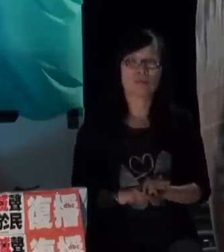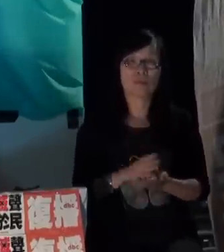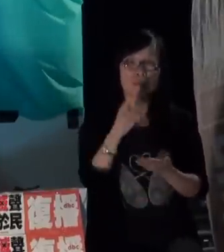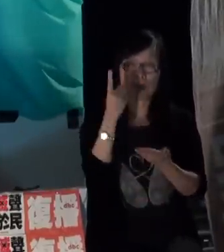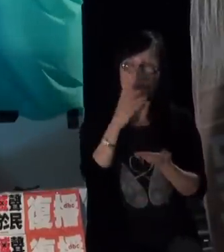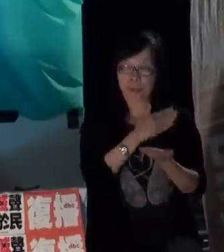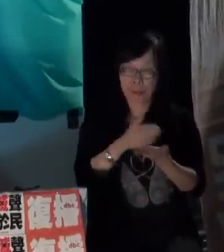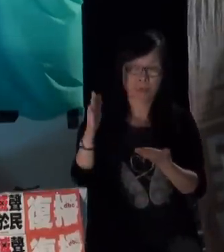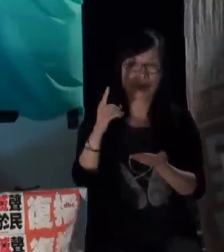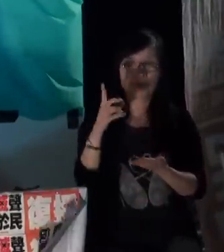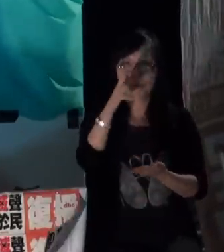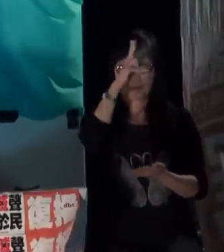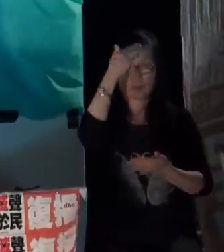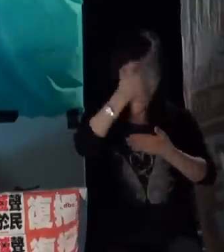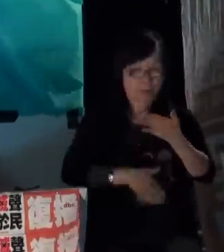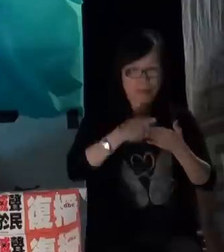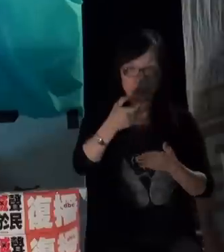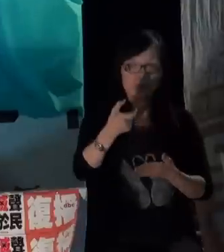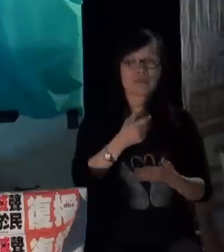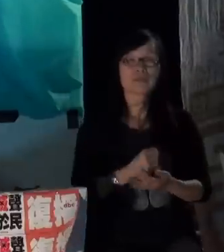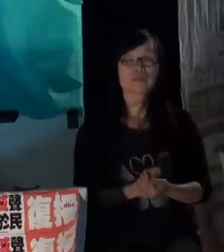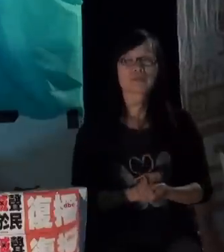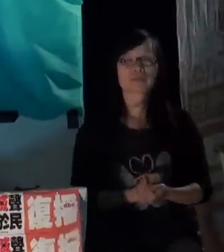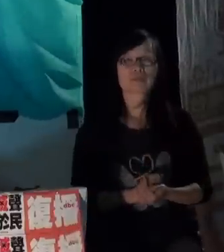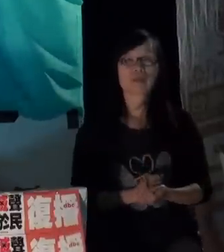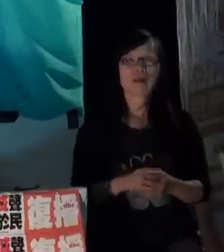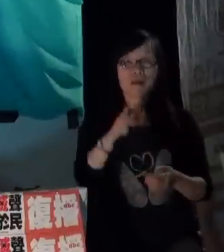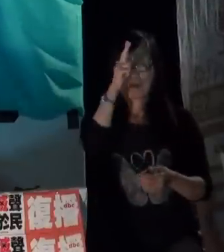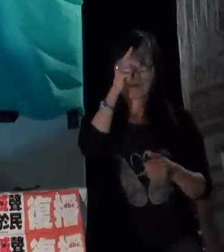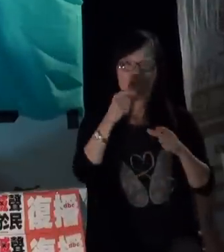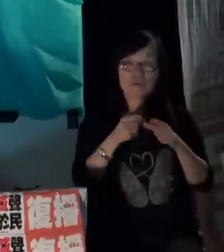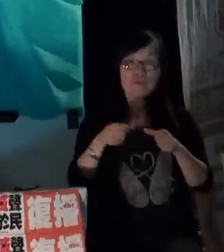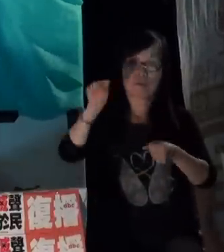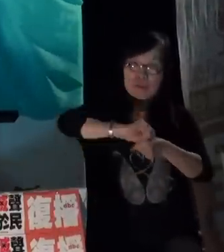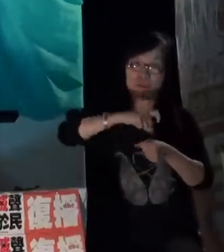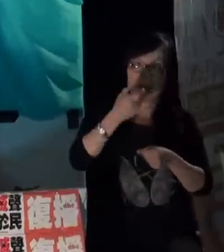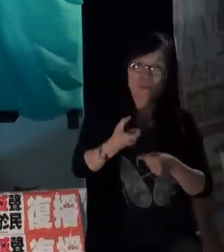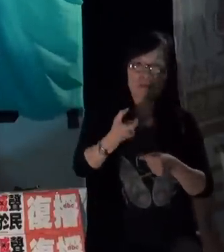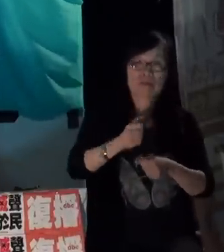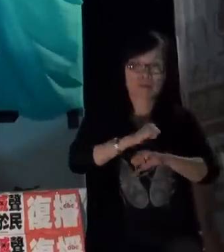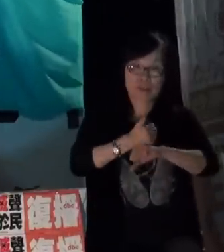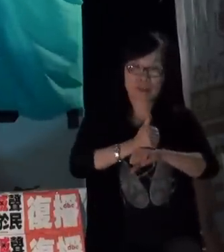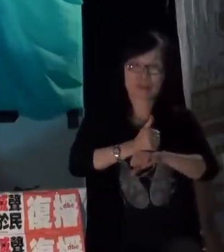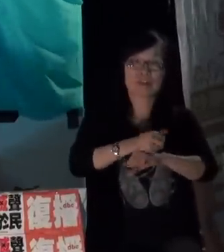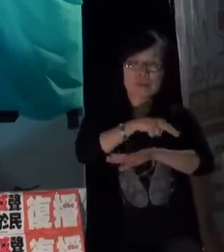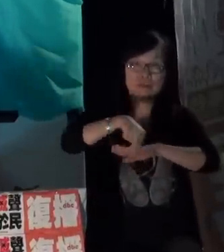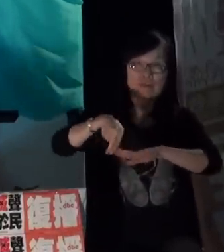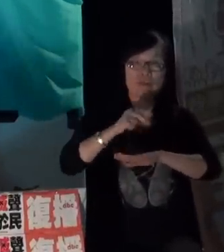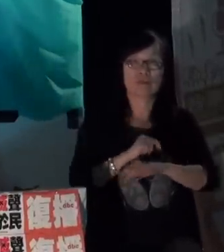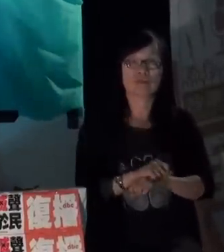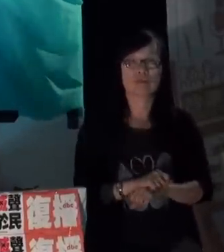款，公務員減薪，全部都是這樣的。 有公屋加租機制， 加息機制，是不 是？這個